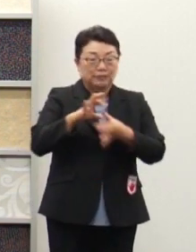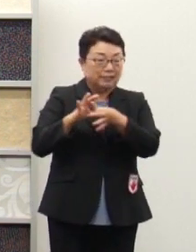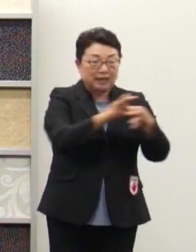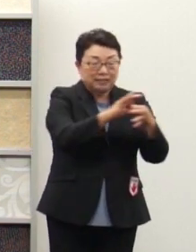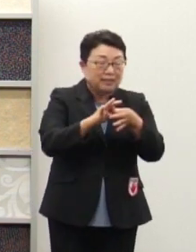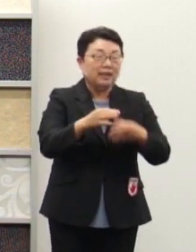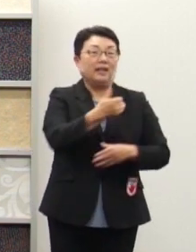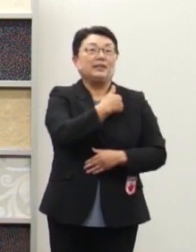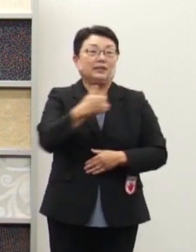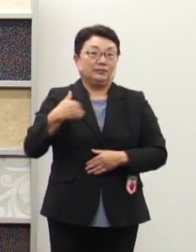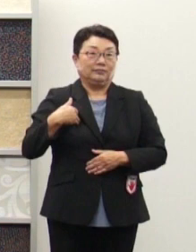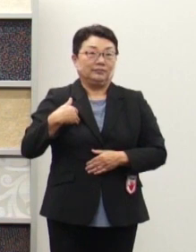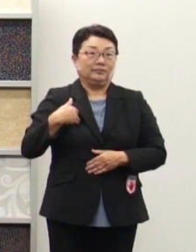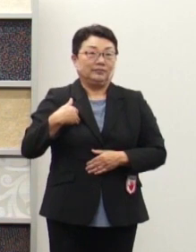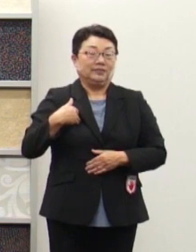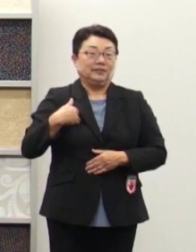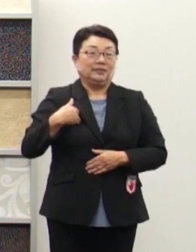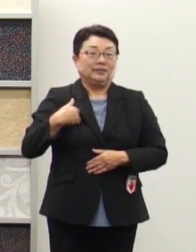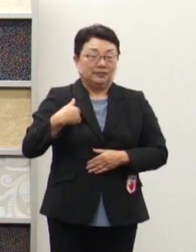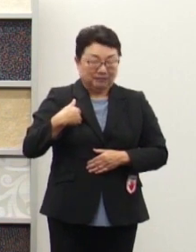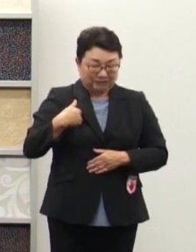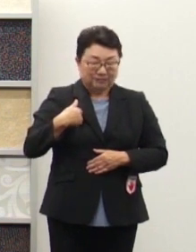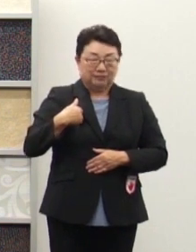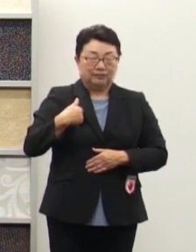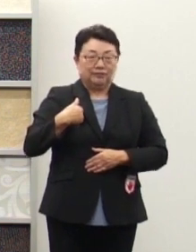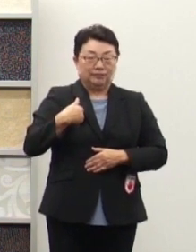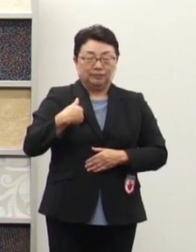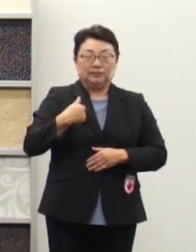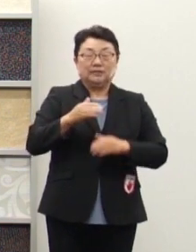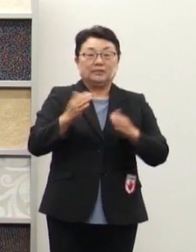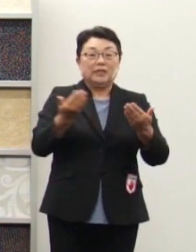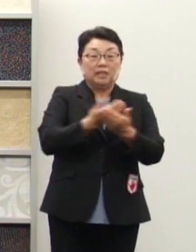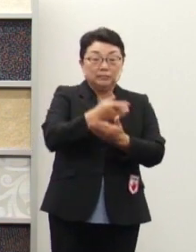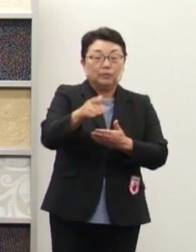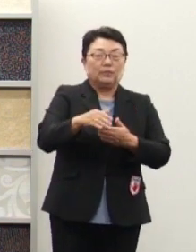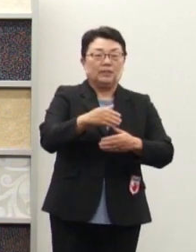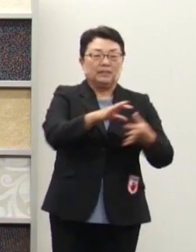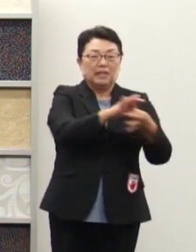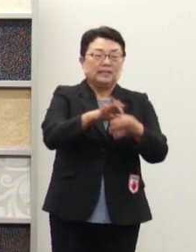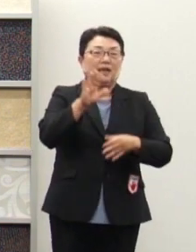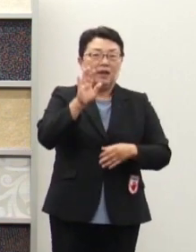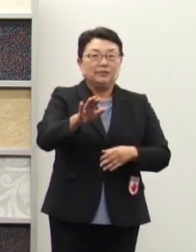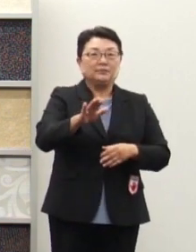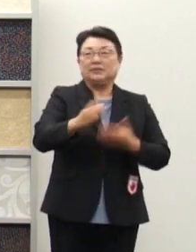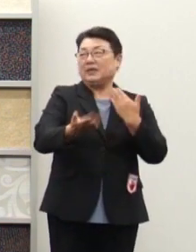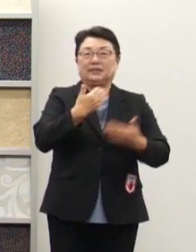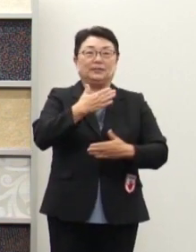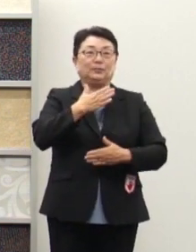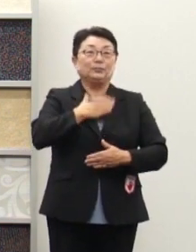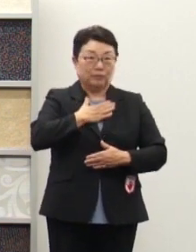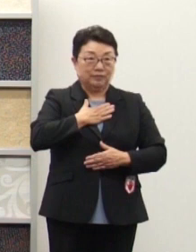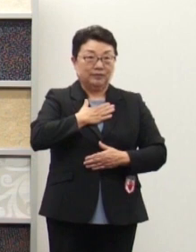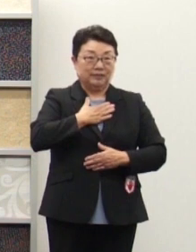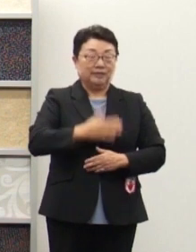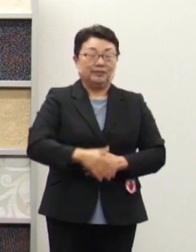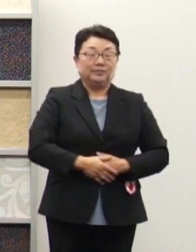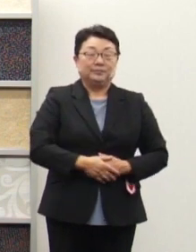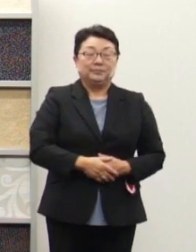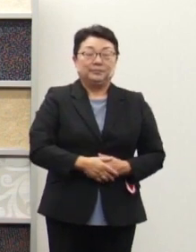です、社会全体のマクロの視点で見ましても明らかになっているということだろうと思います。